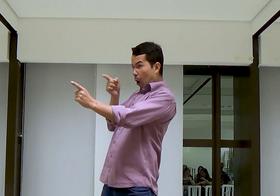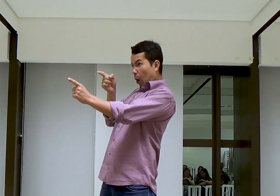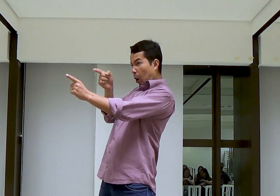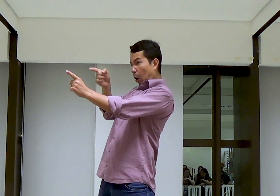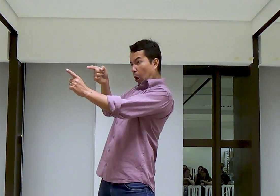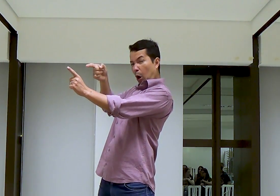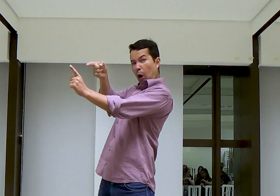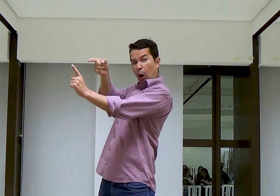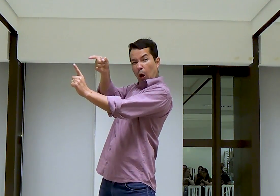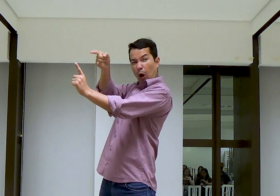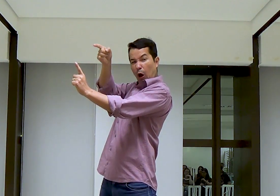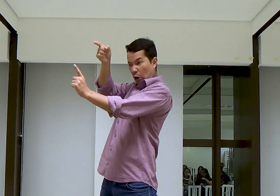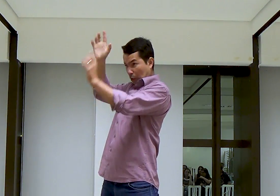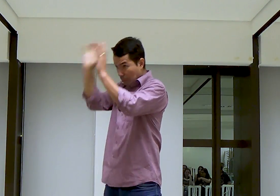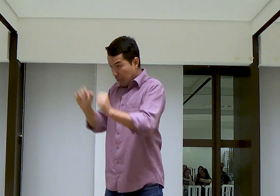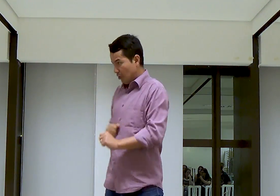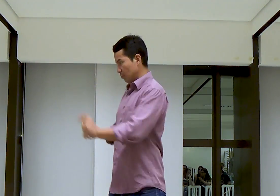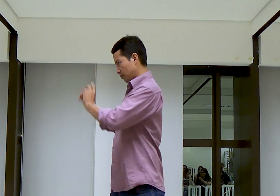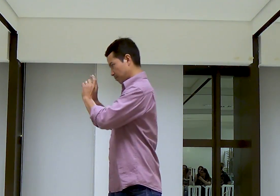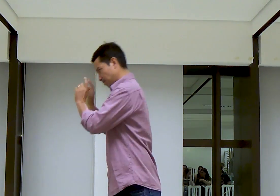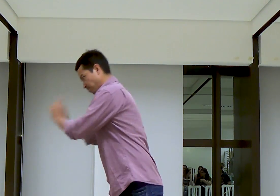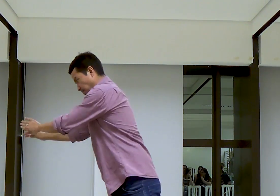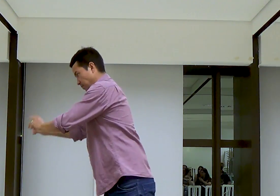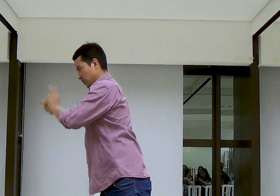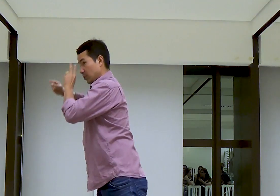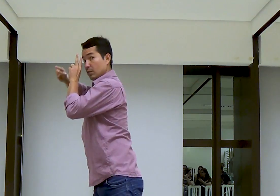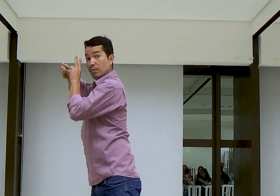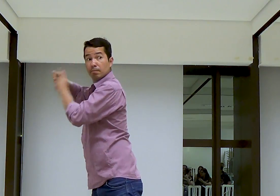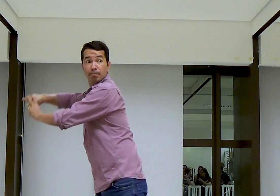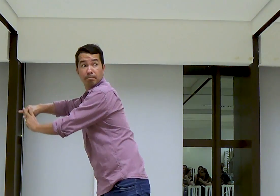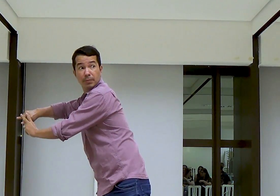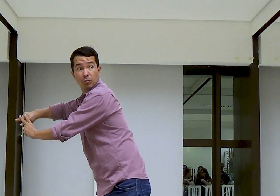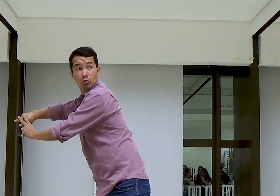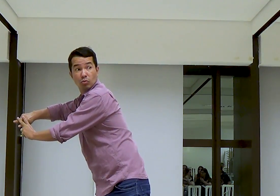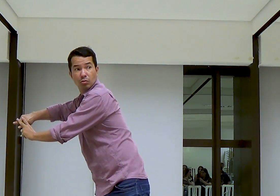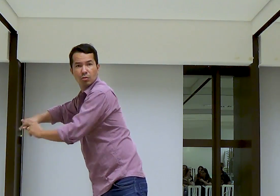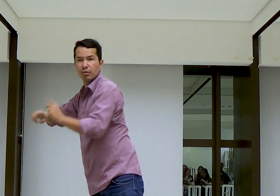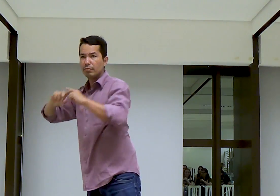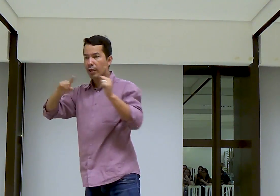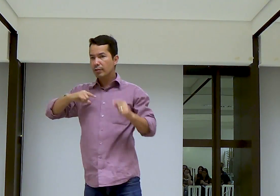você é cristão? Irei contra você. Ele perseguia os cristãos, prendia,